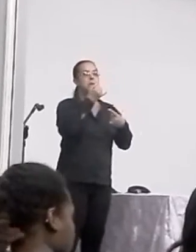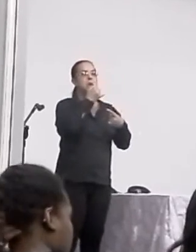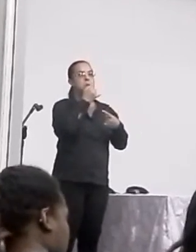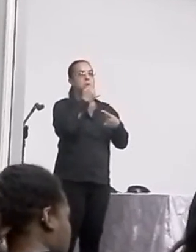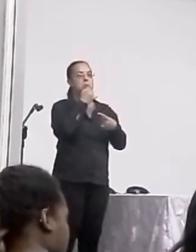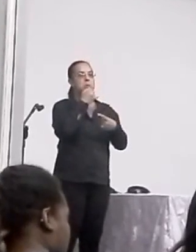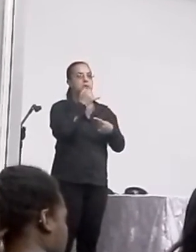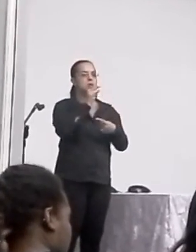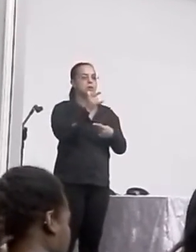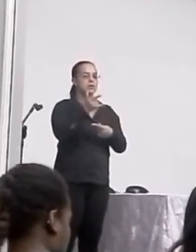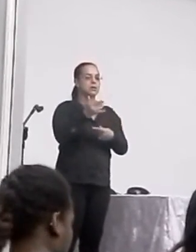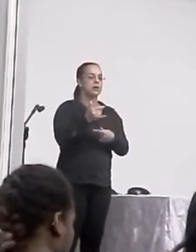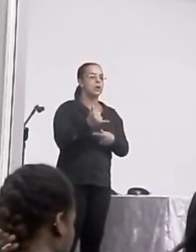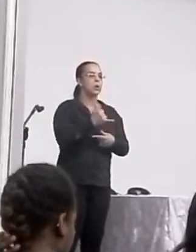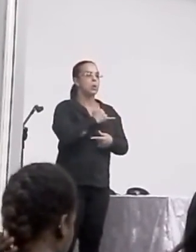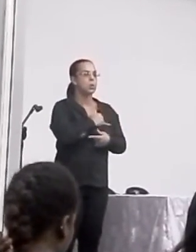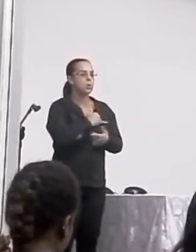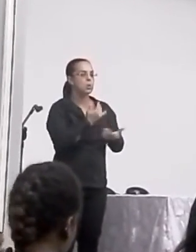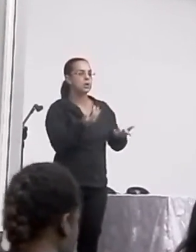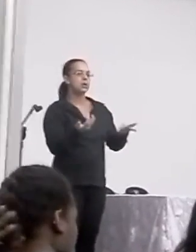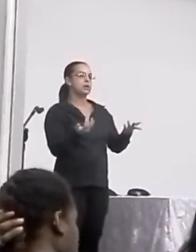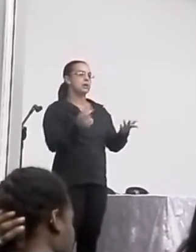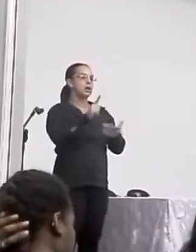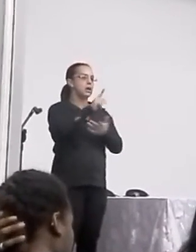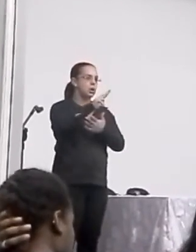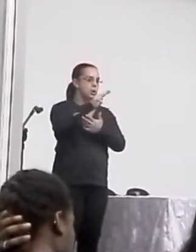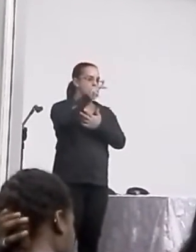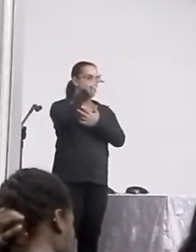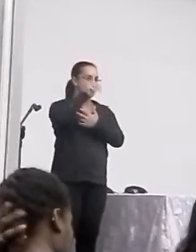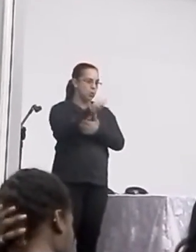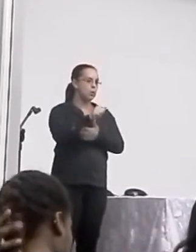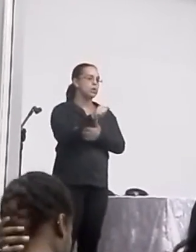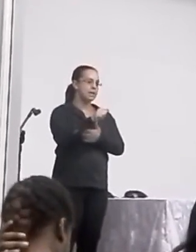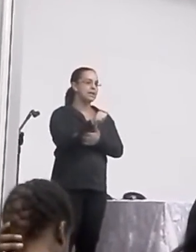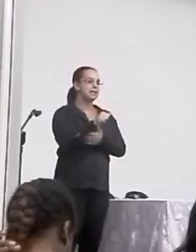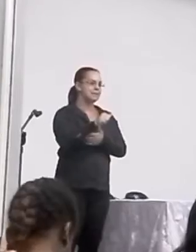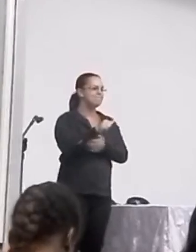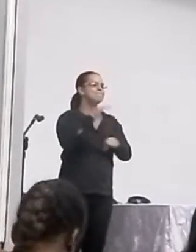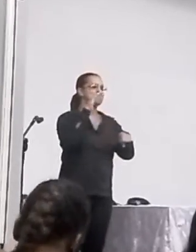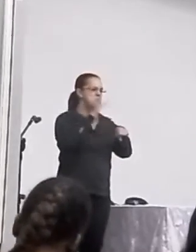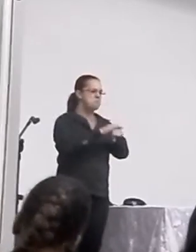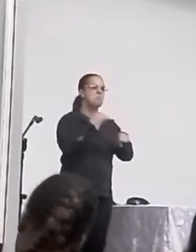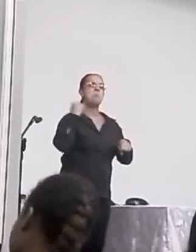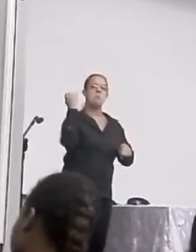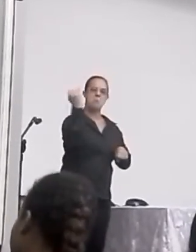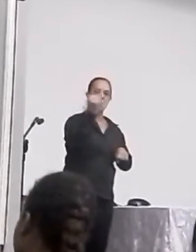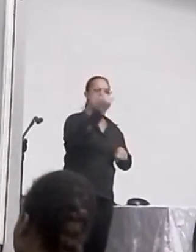falido, pessoalmente acho que o Lula foi o político mais importante mundialmente